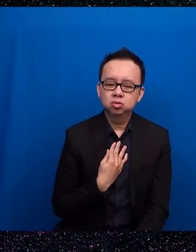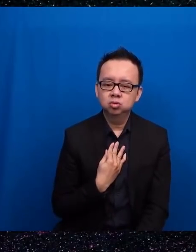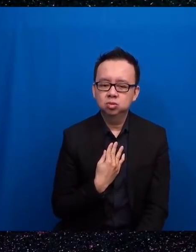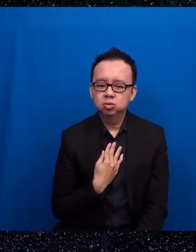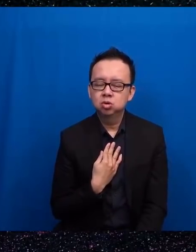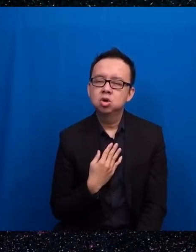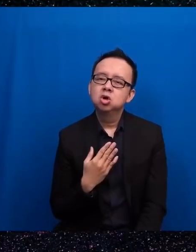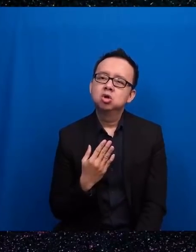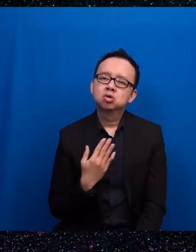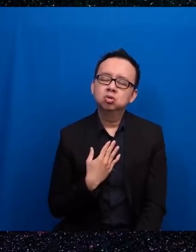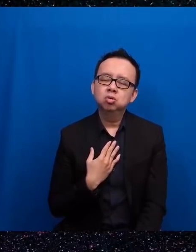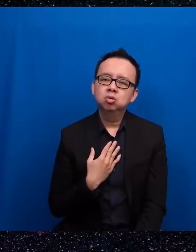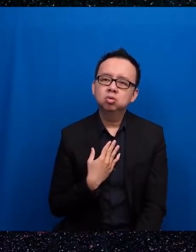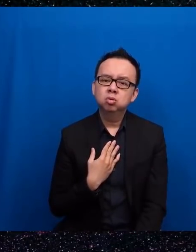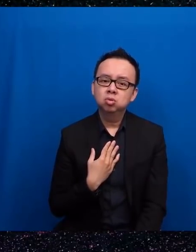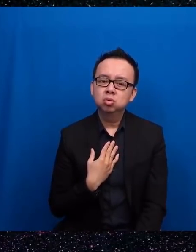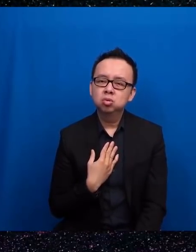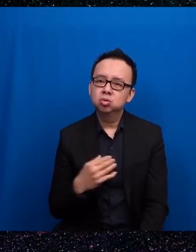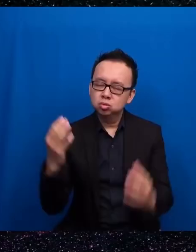dalam-Mu. Ku